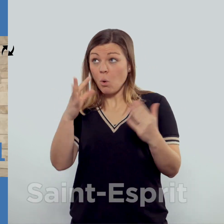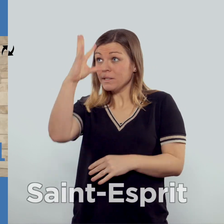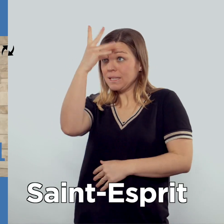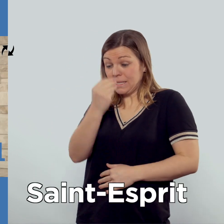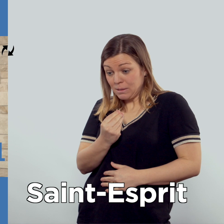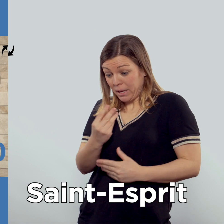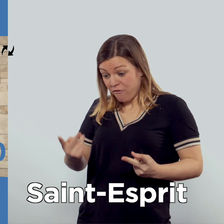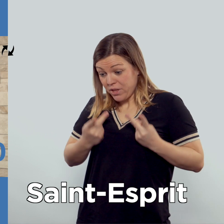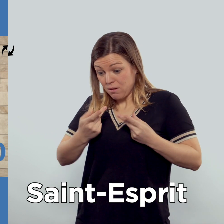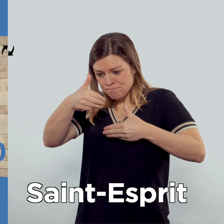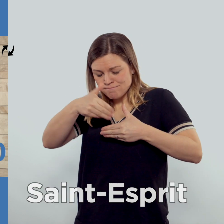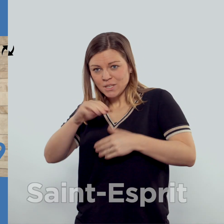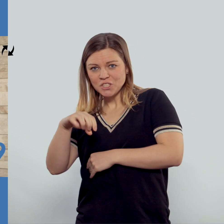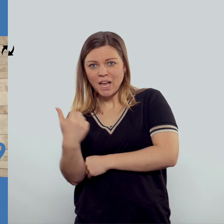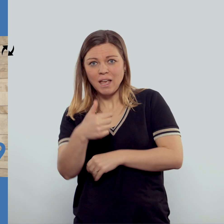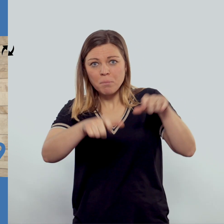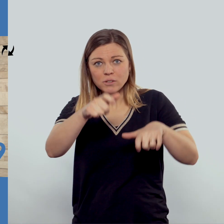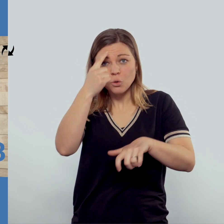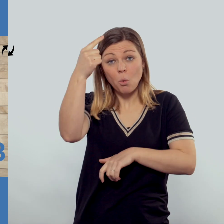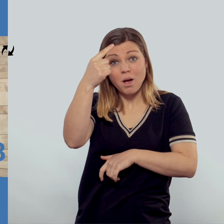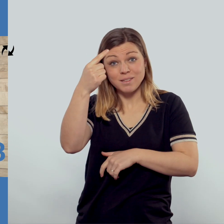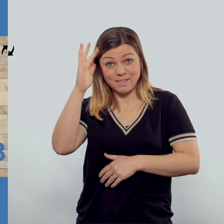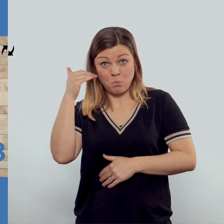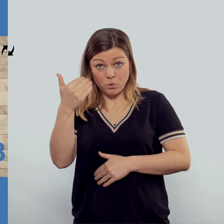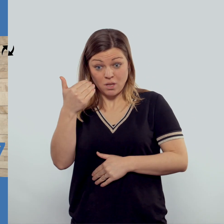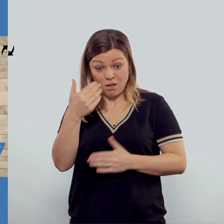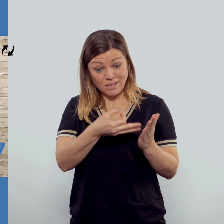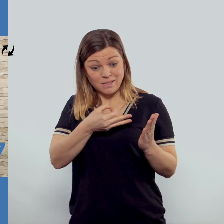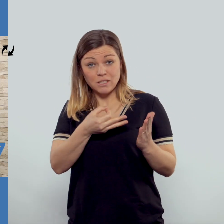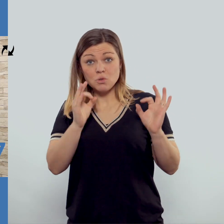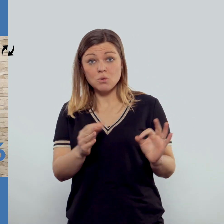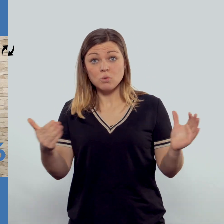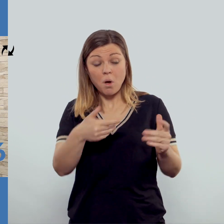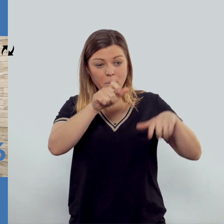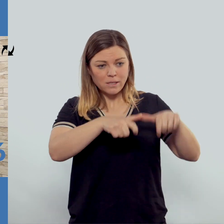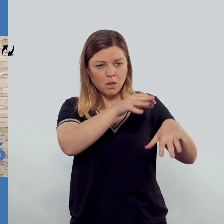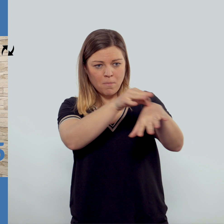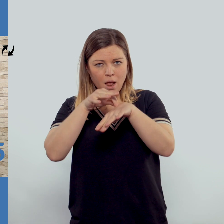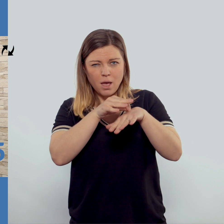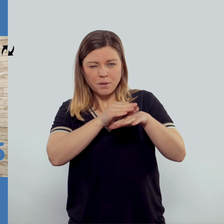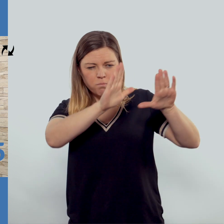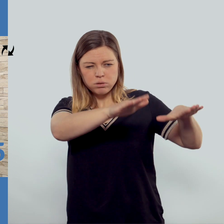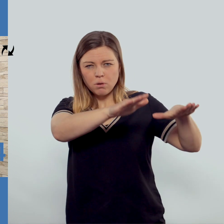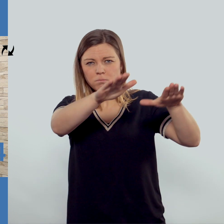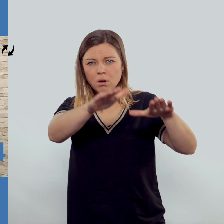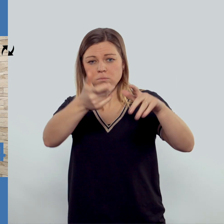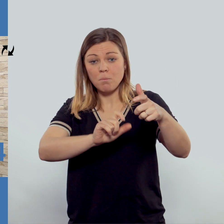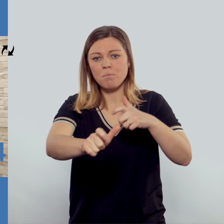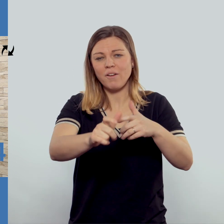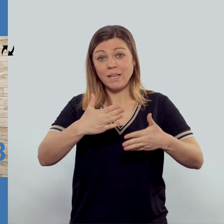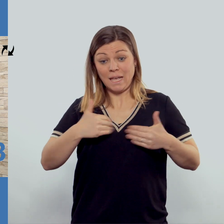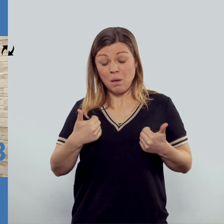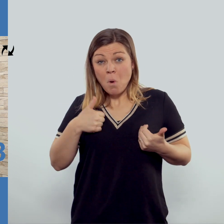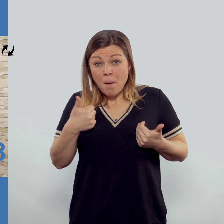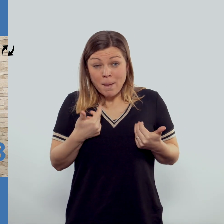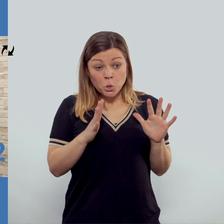ça que Jésus a dit, imposez les mains aux malades et les malades seront guéris. Quand je touche un malade, le Saint-Esprit qui est en moi,